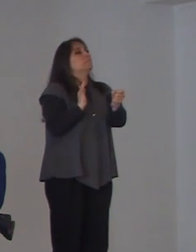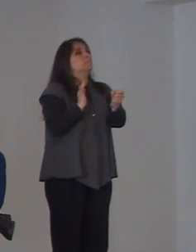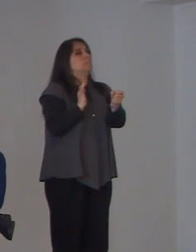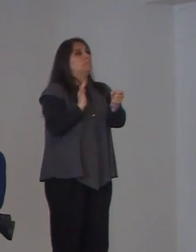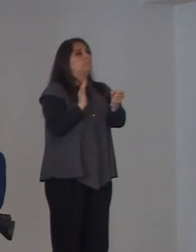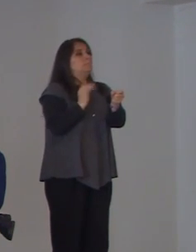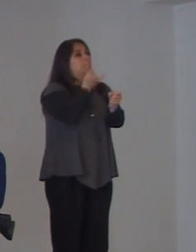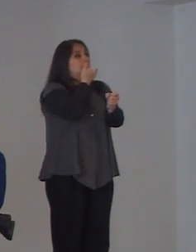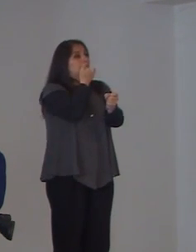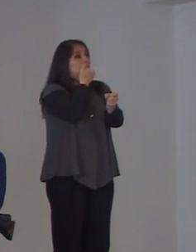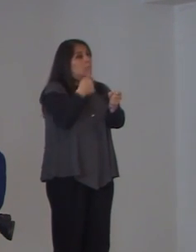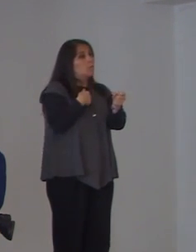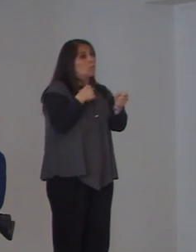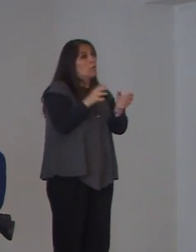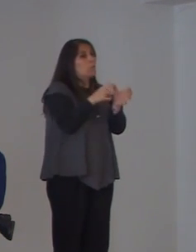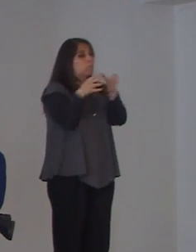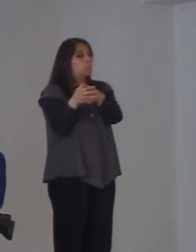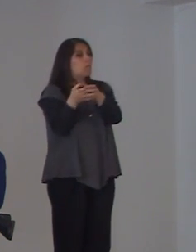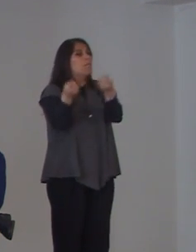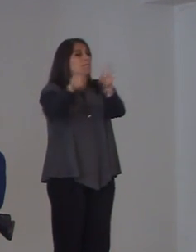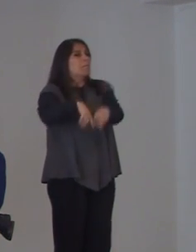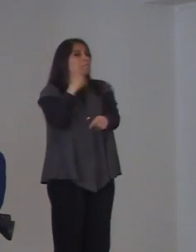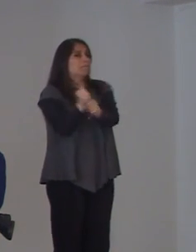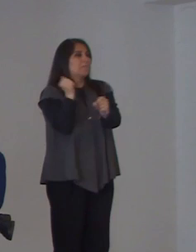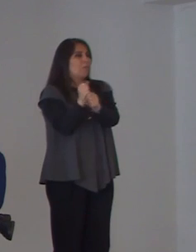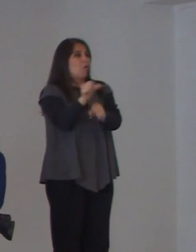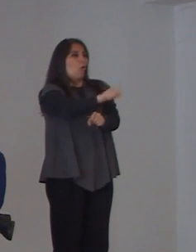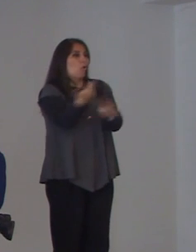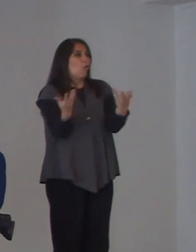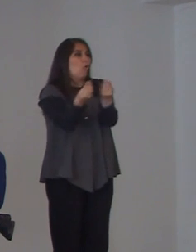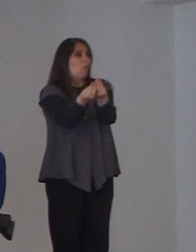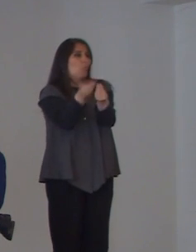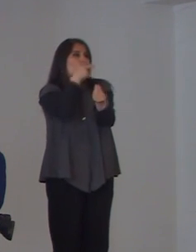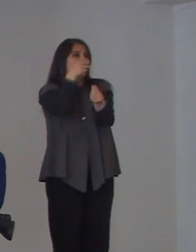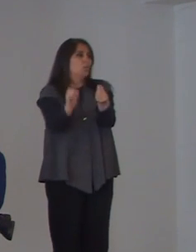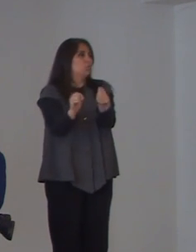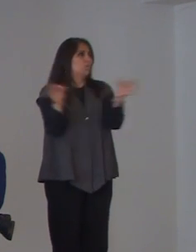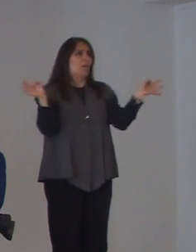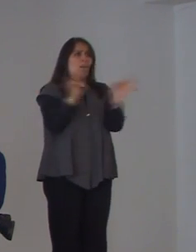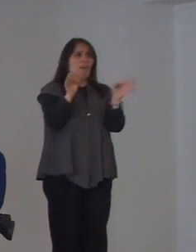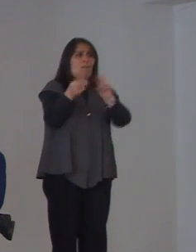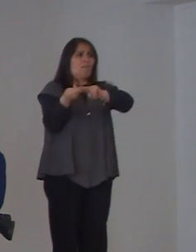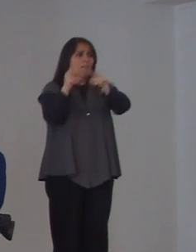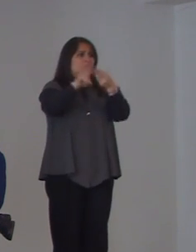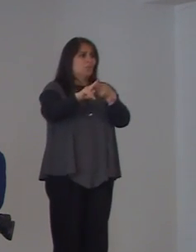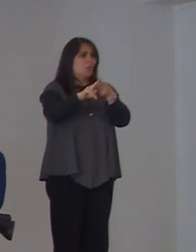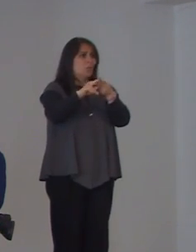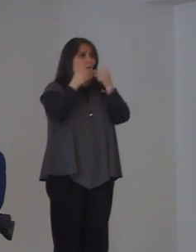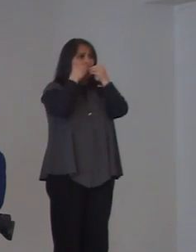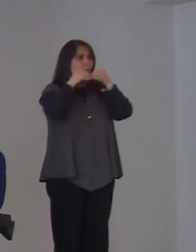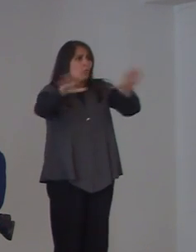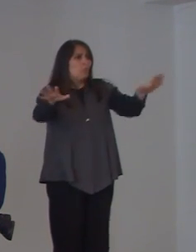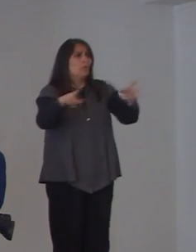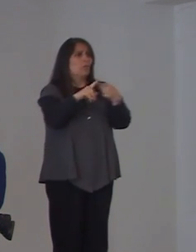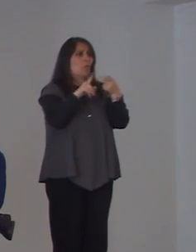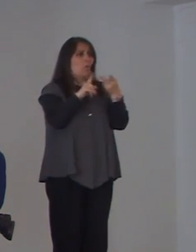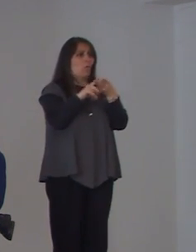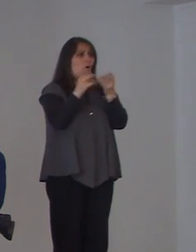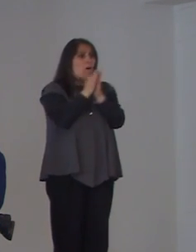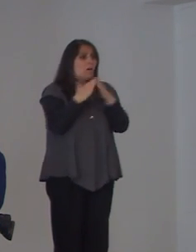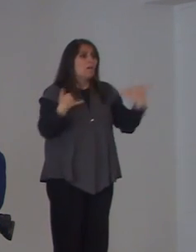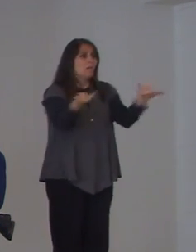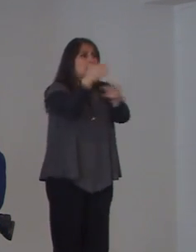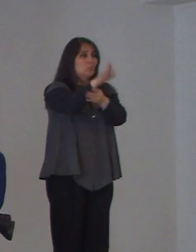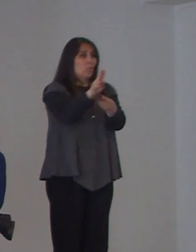también trabajar con niños que nada tienen que ver ni con el proyecto público ni con la realidad indígena, al contrario, son